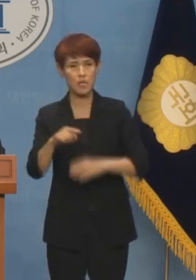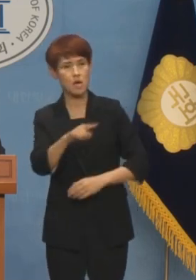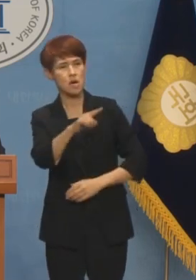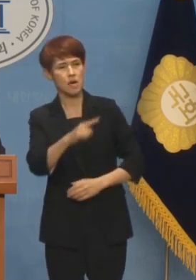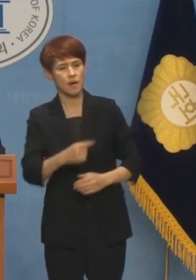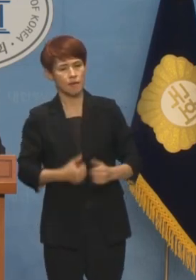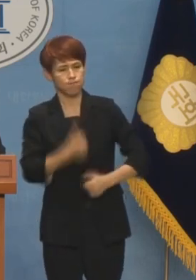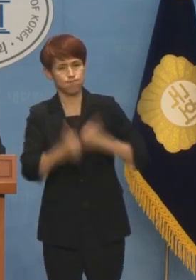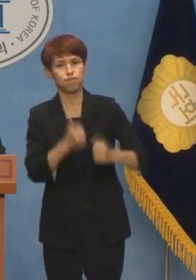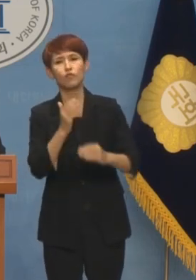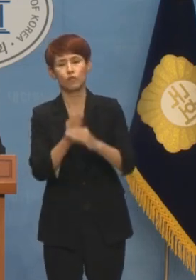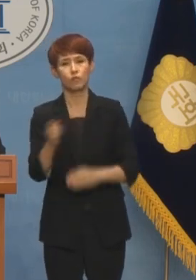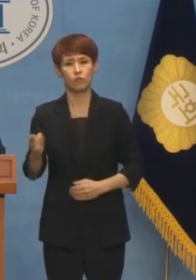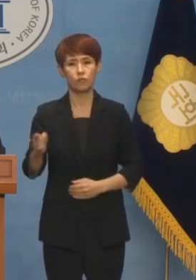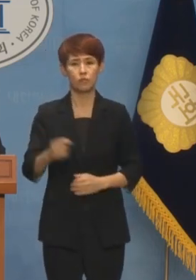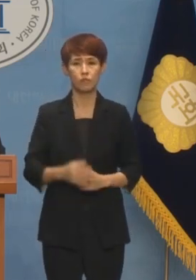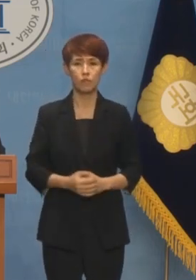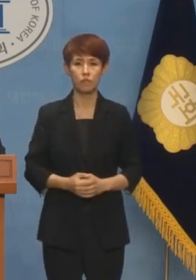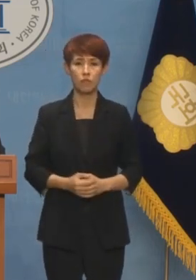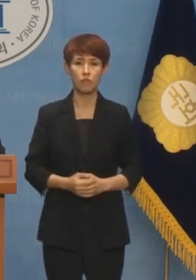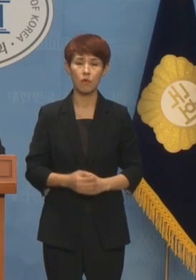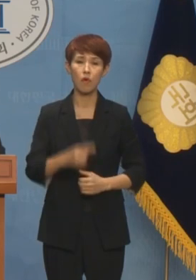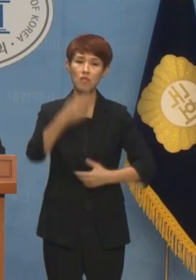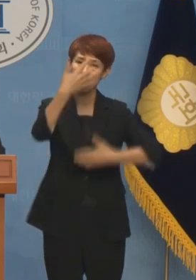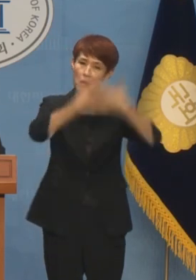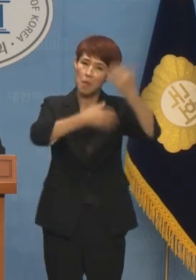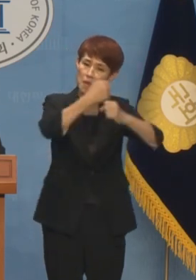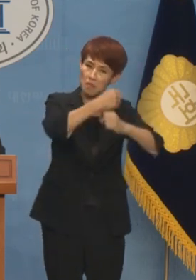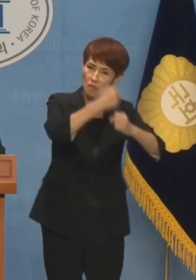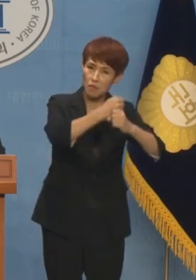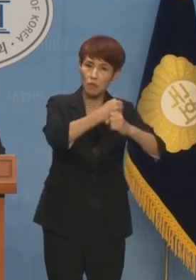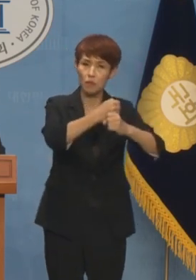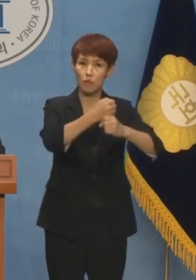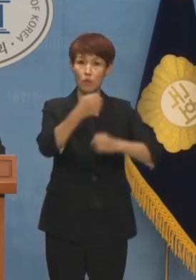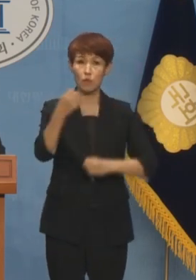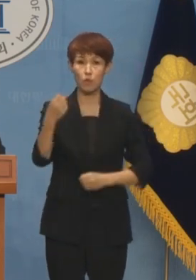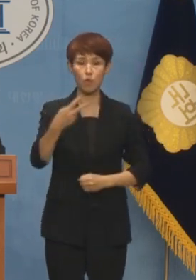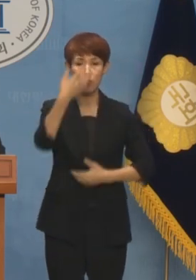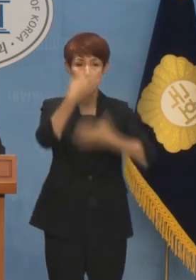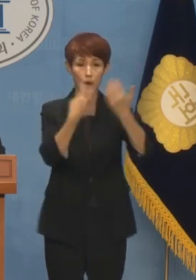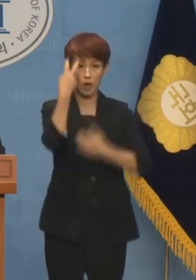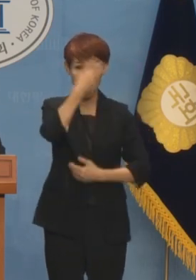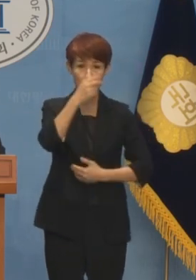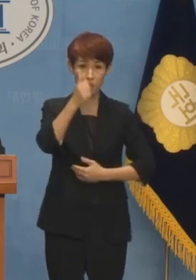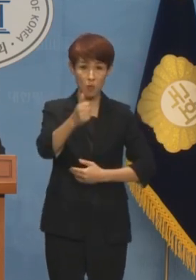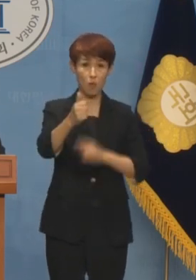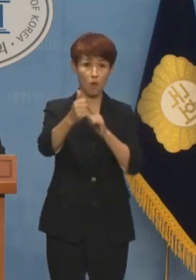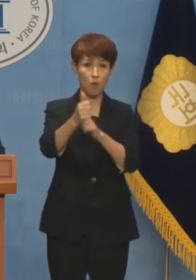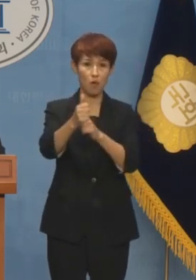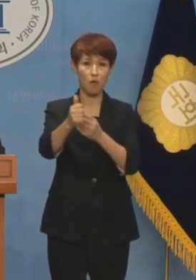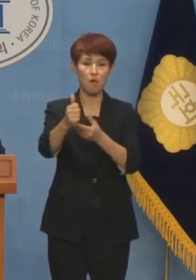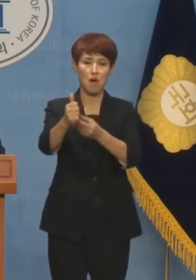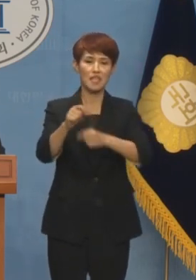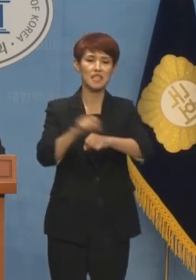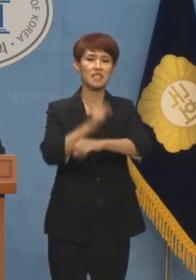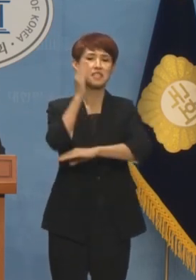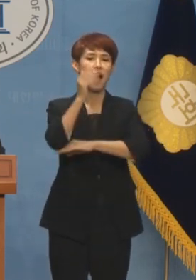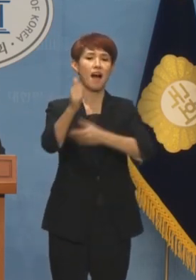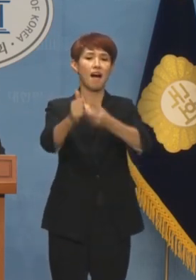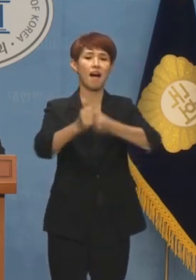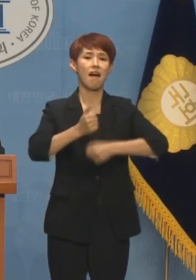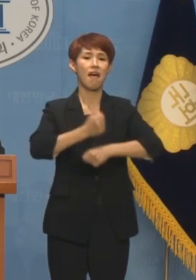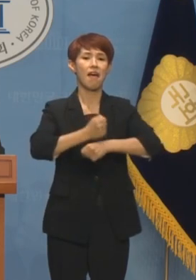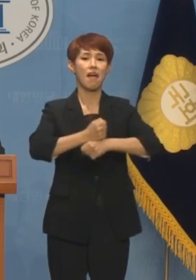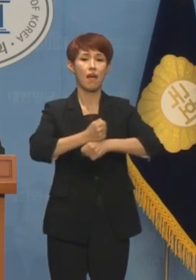일으키고 일각에선 영화를 만들 뿐만 아니라 그 감독의 특강을